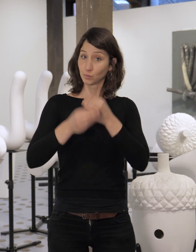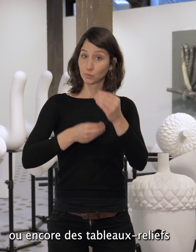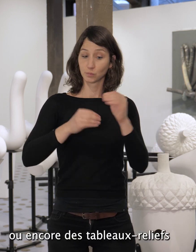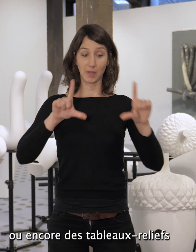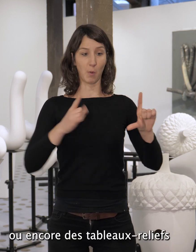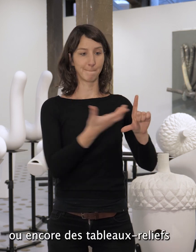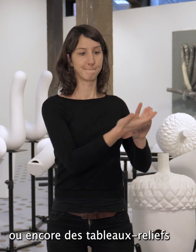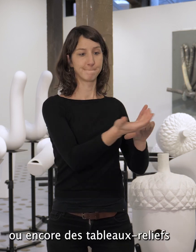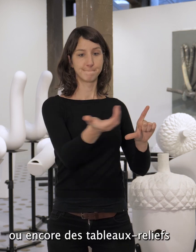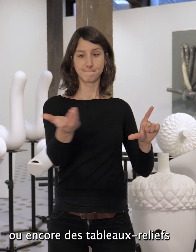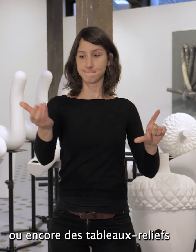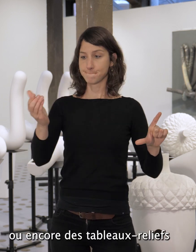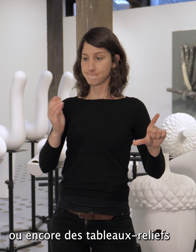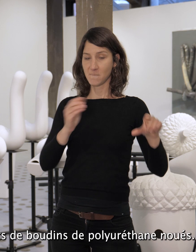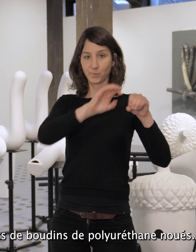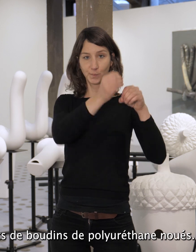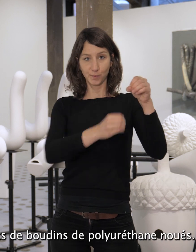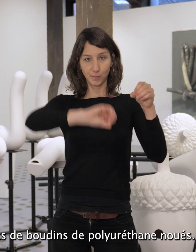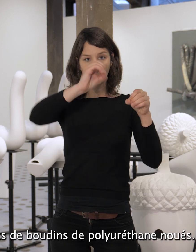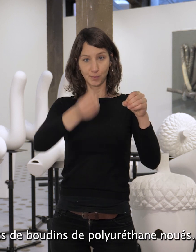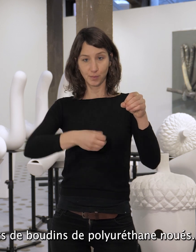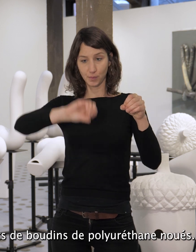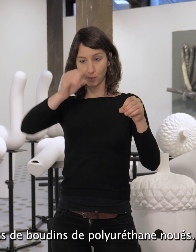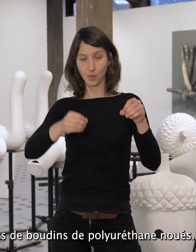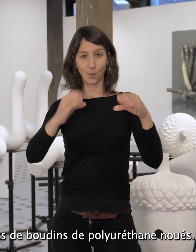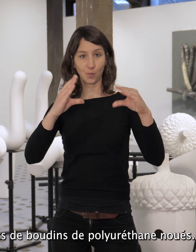ou encore des tableaux reliefs faits de boudins de polyuréthane noués.